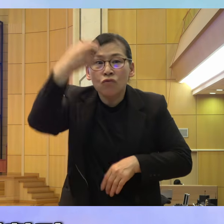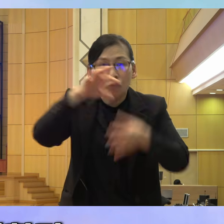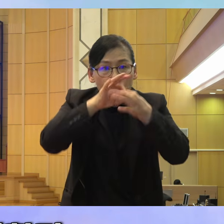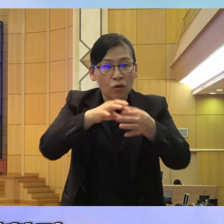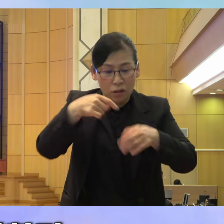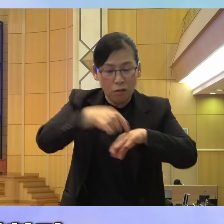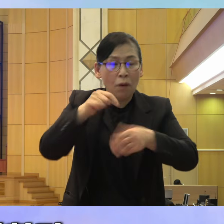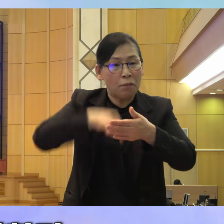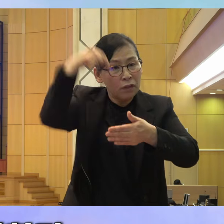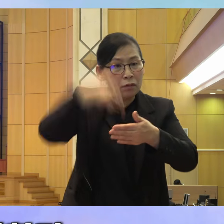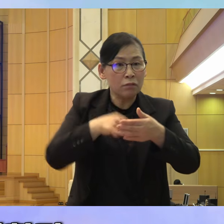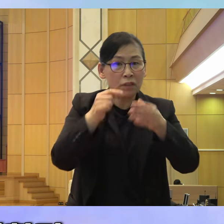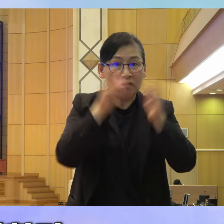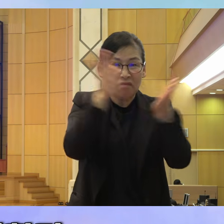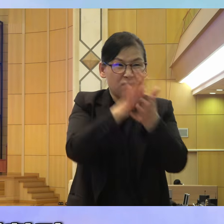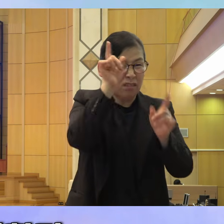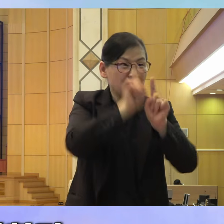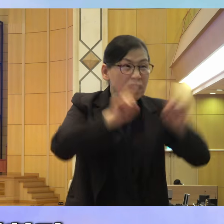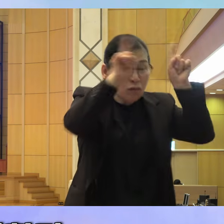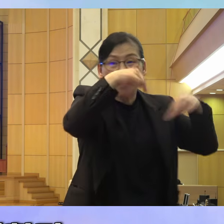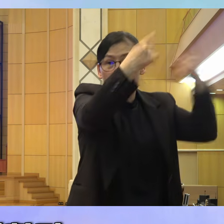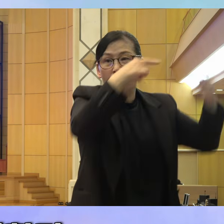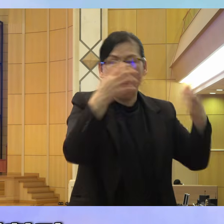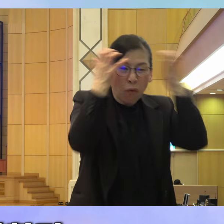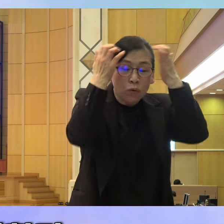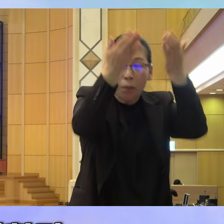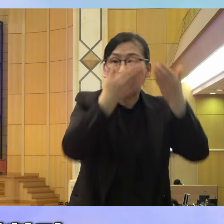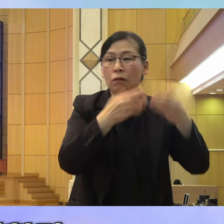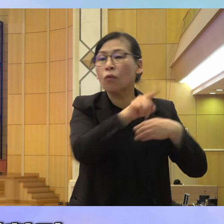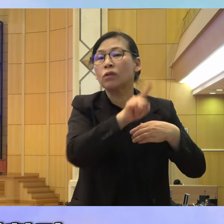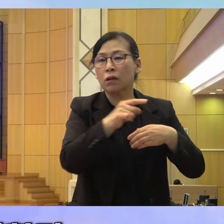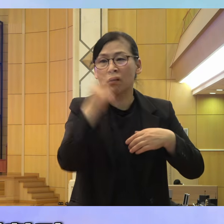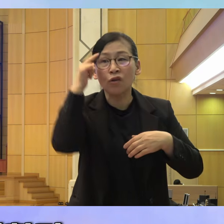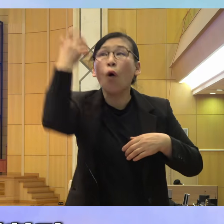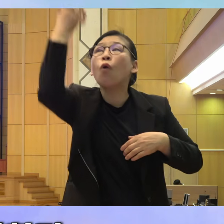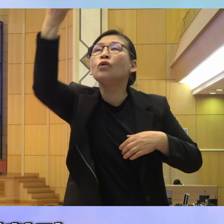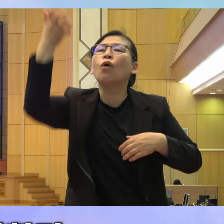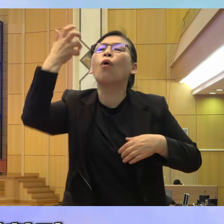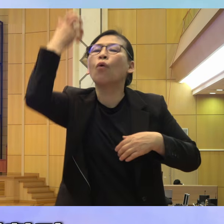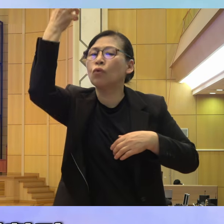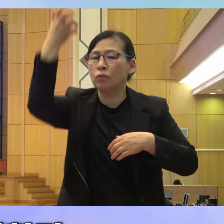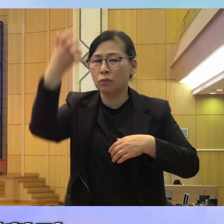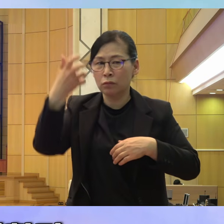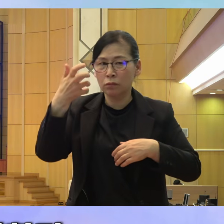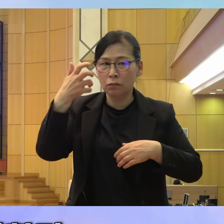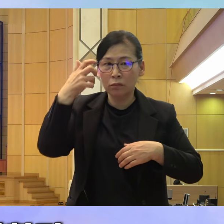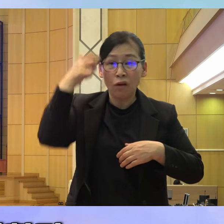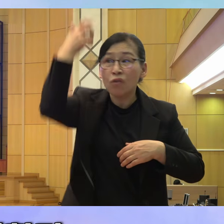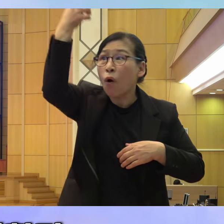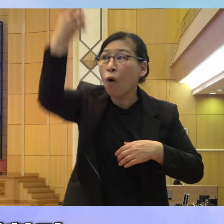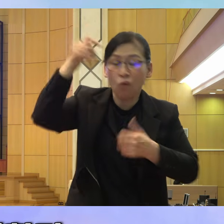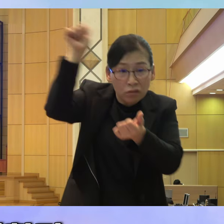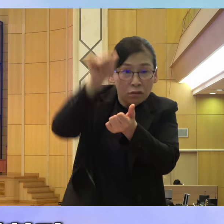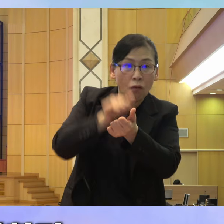느끼든, 지옥불에 가서 지옥불을 통해서 고통을 느끼든, 고통 느끼는 건 영혼인데 아직도 지옥에 안 가봐서 아무것도